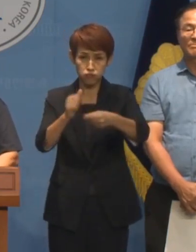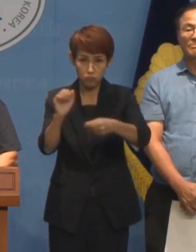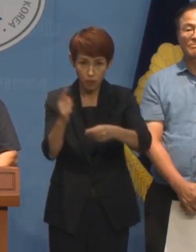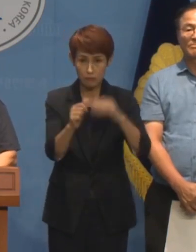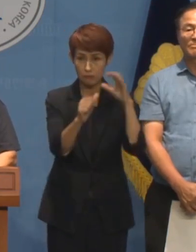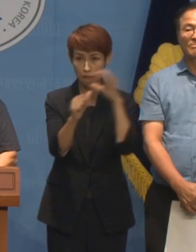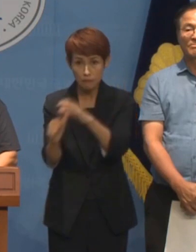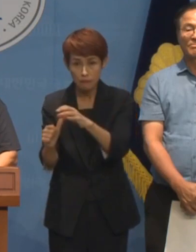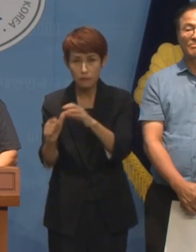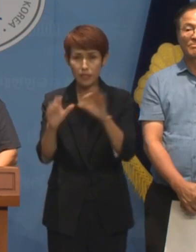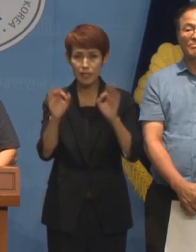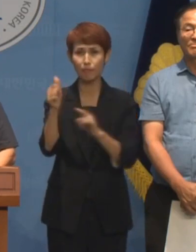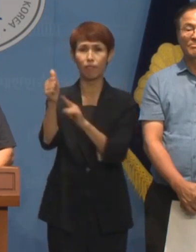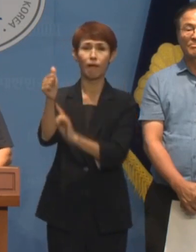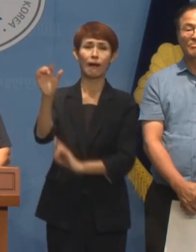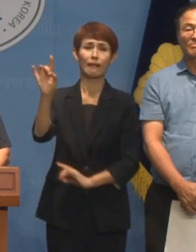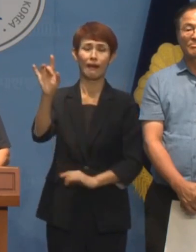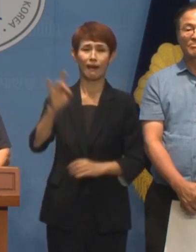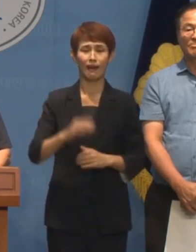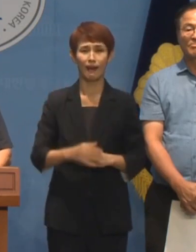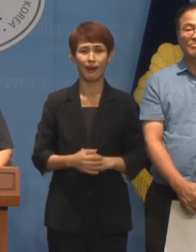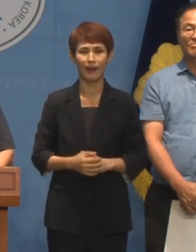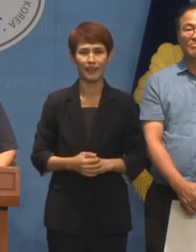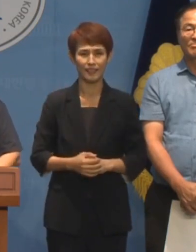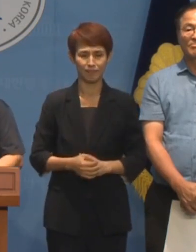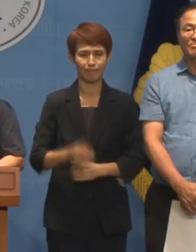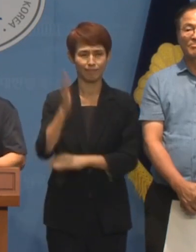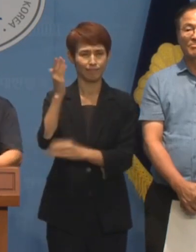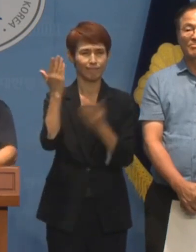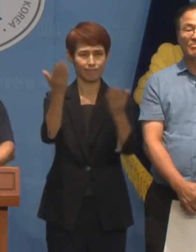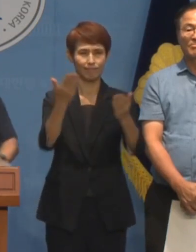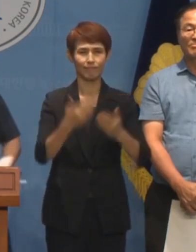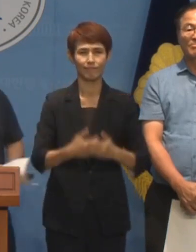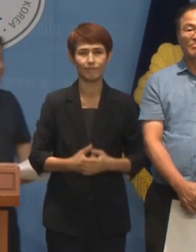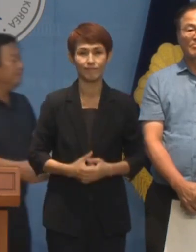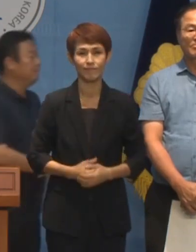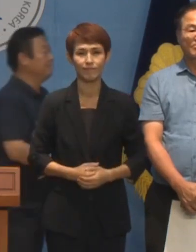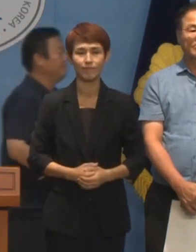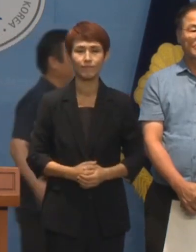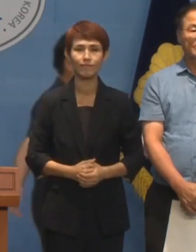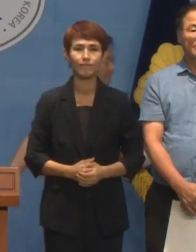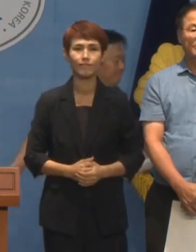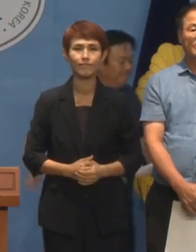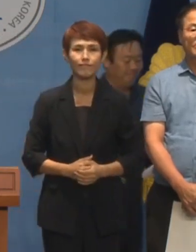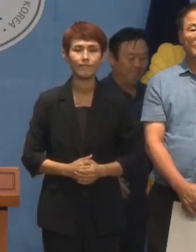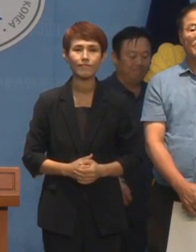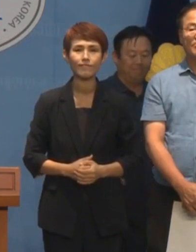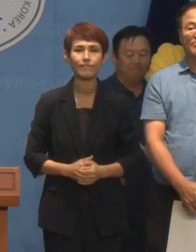의원도 처음 보셨을 것 같은데 김준혁 의원님께서 규탄 말씀해 주시겠습니다.